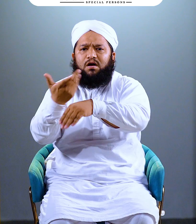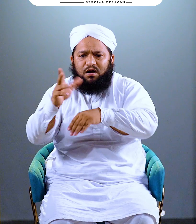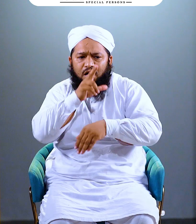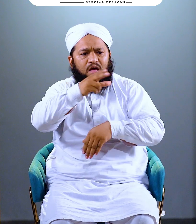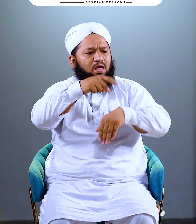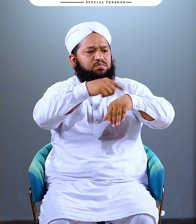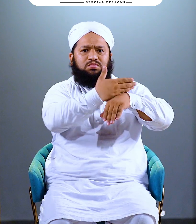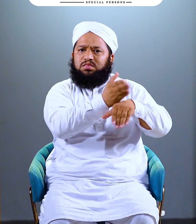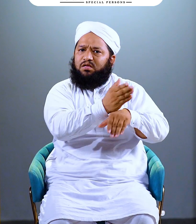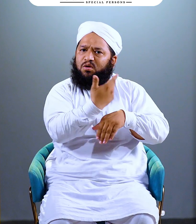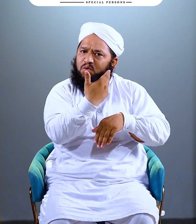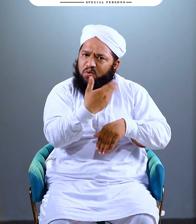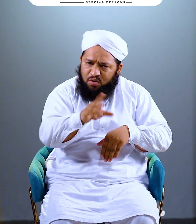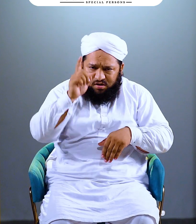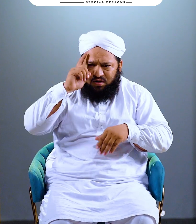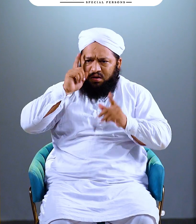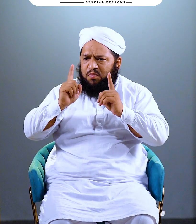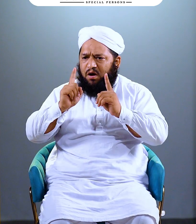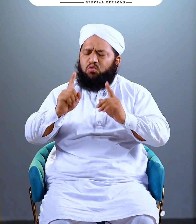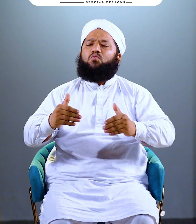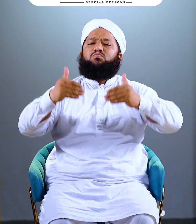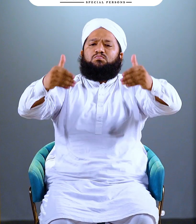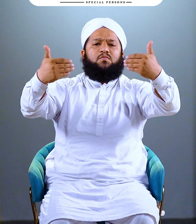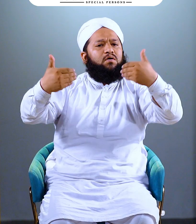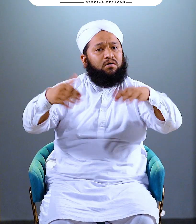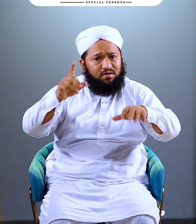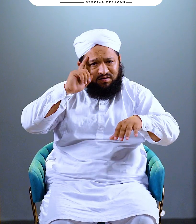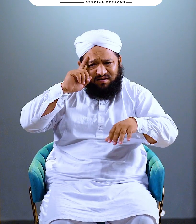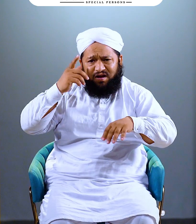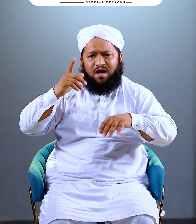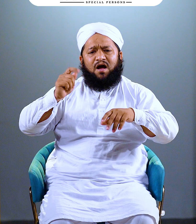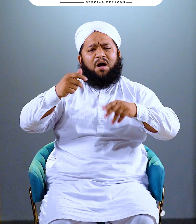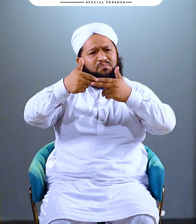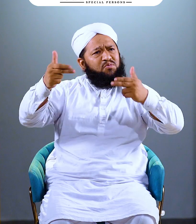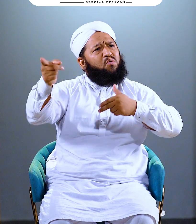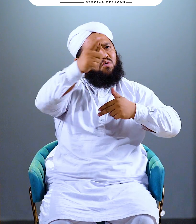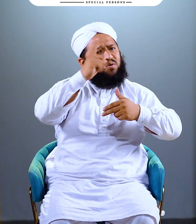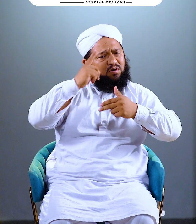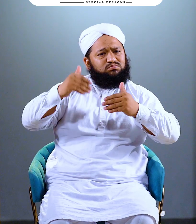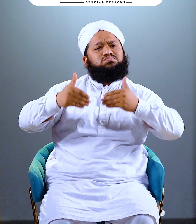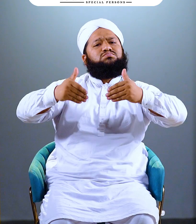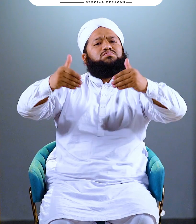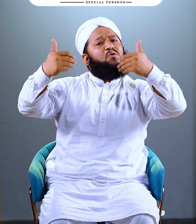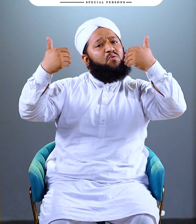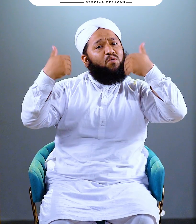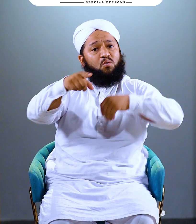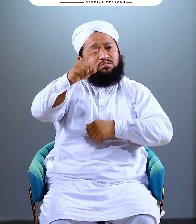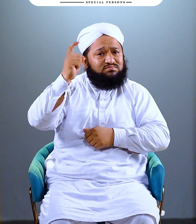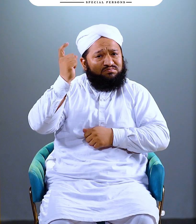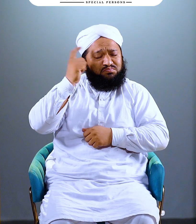ہے، ٹرینز بھی لیٹ ہو جاتی ہیں، میٹنگز ڈیلے ہو جاتی ہیں، فنکشنز بھی لیٹ ہو جاتے ہیں، لیکن ذرا ایک